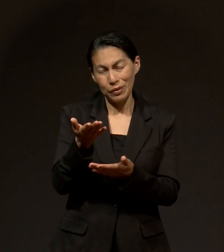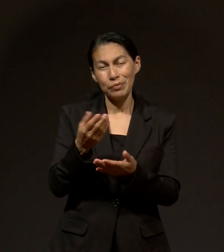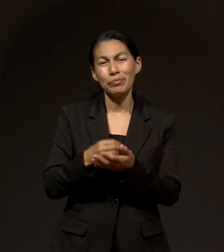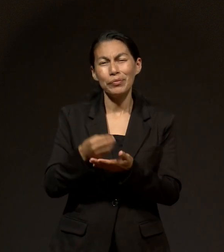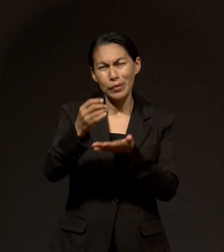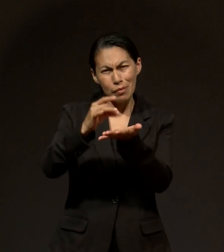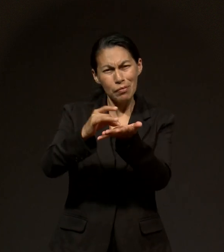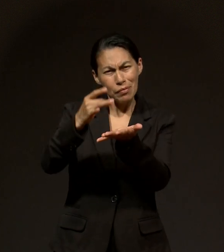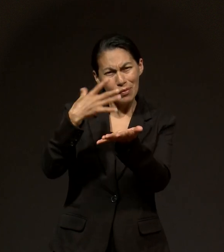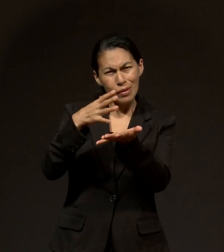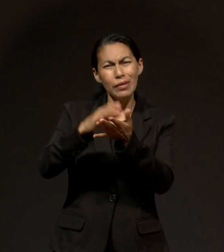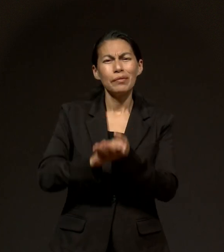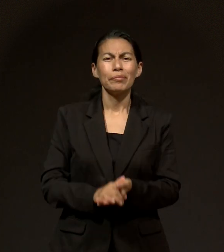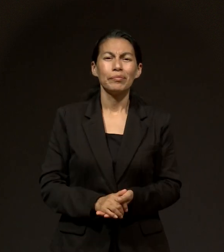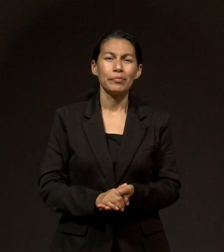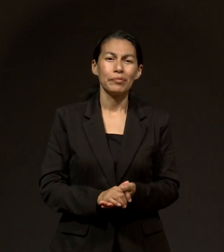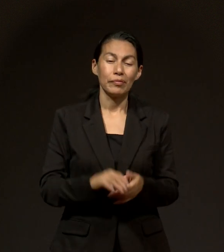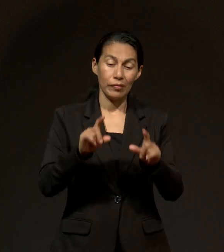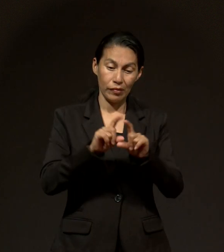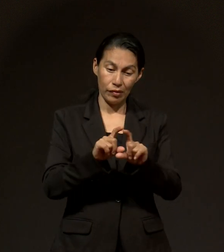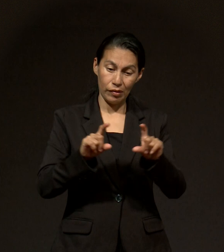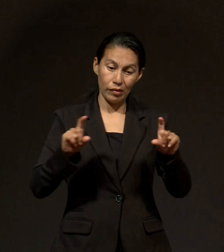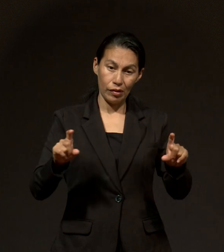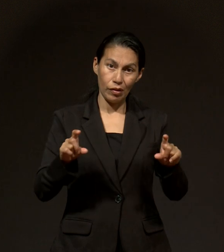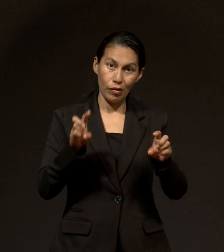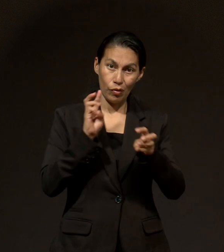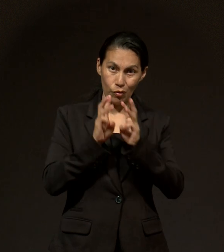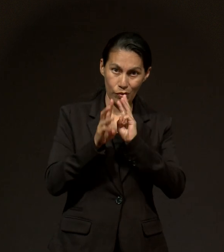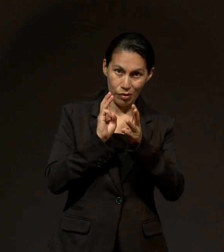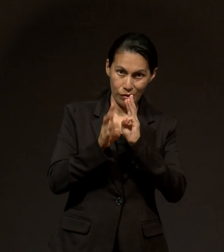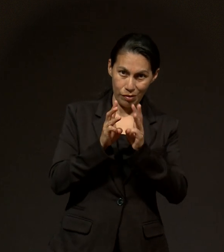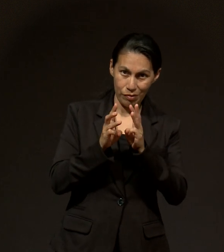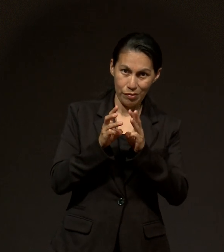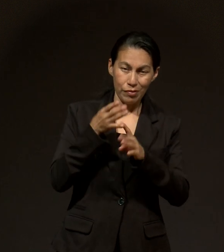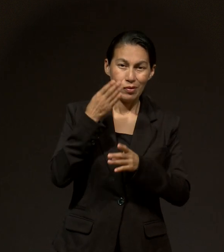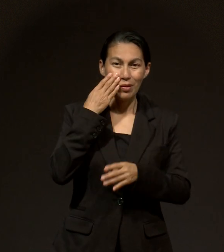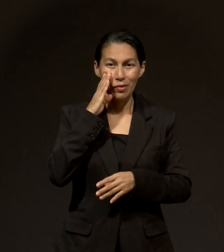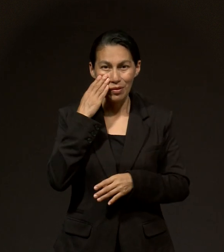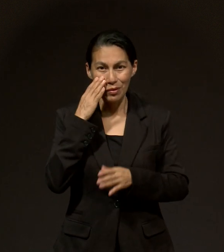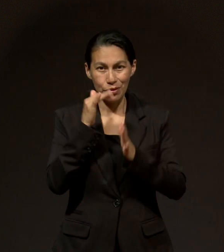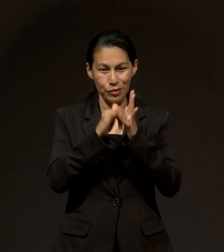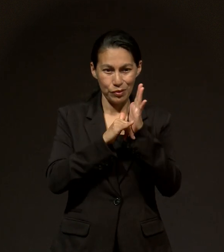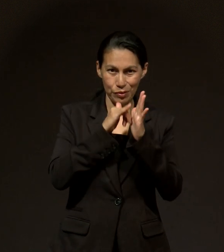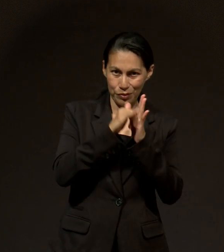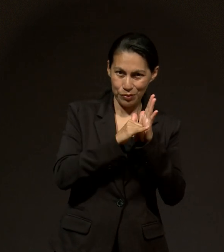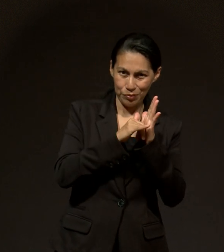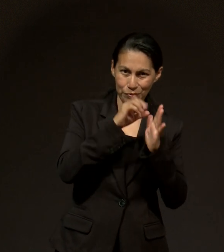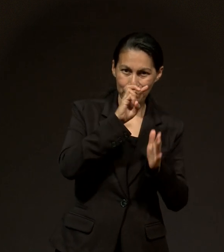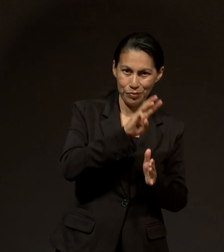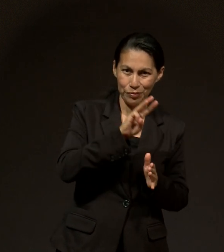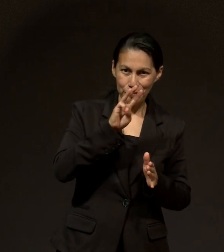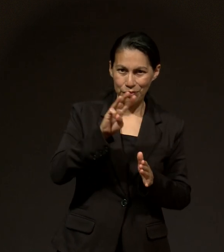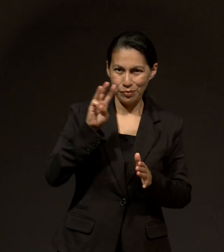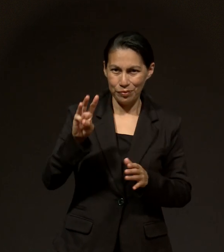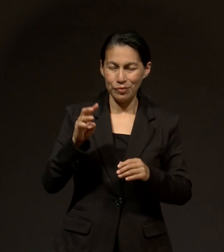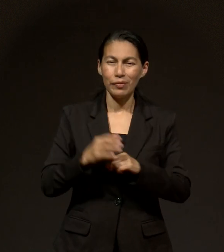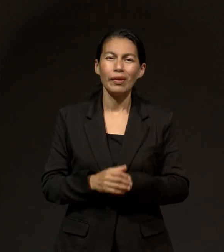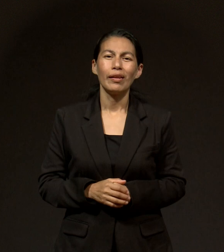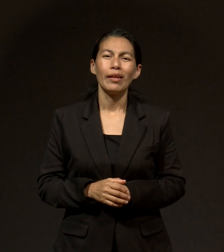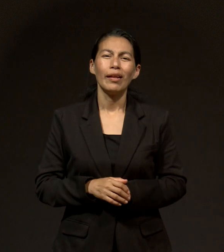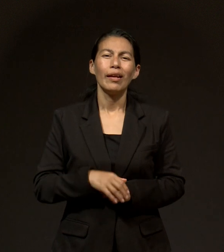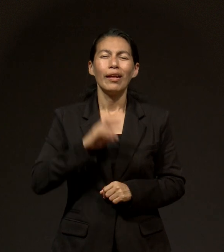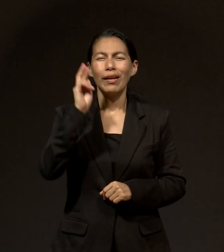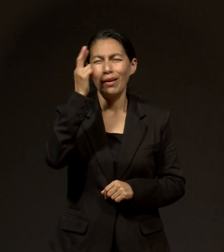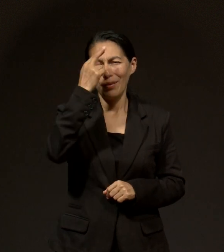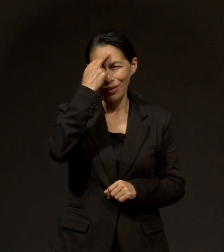pasando en pantalla. Que recuerden, hay un grupo de preciosas damas que se han unido a